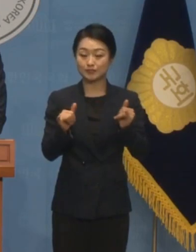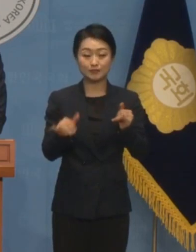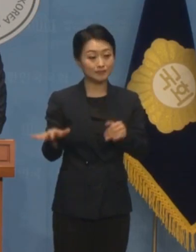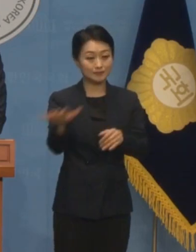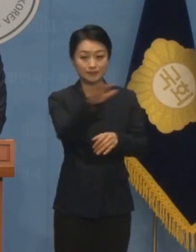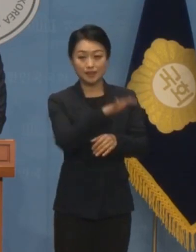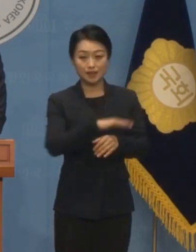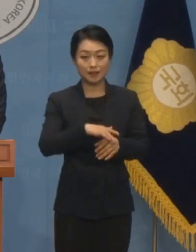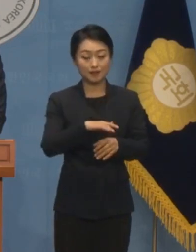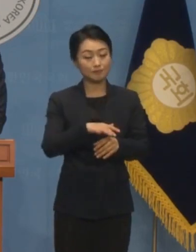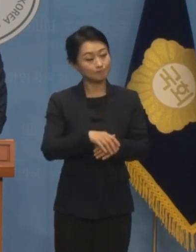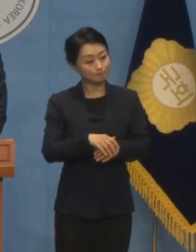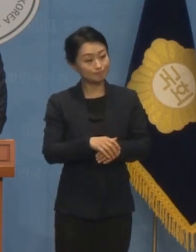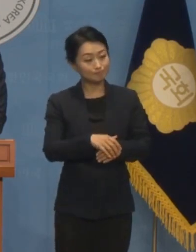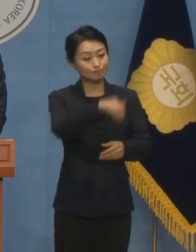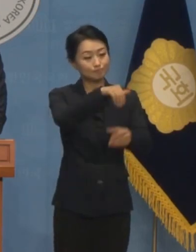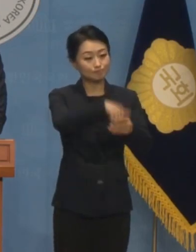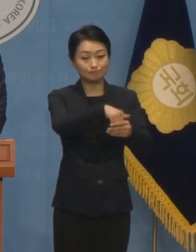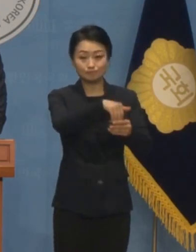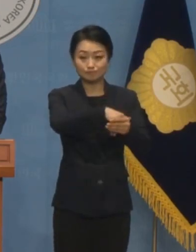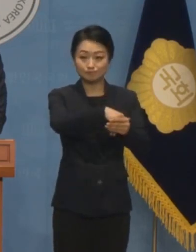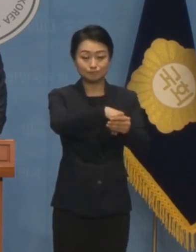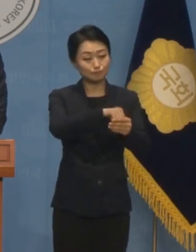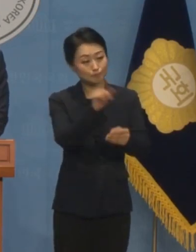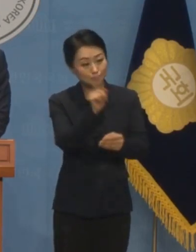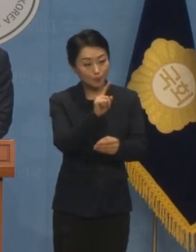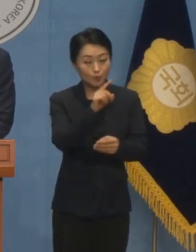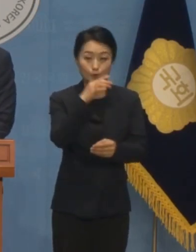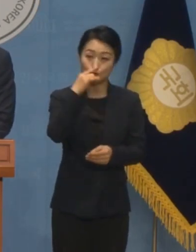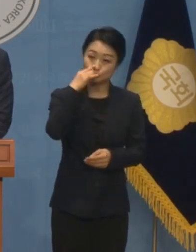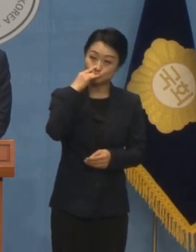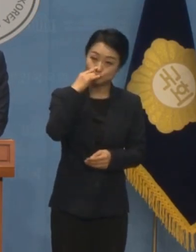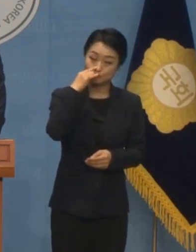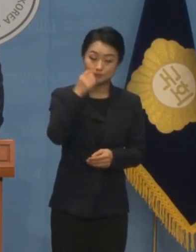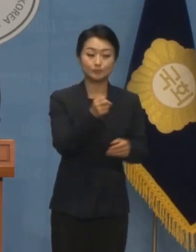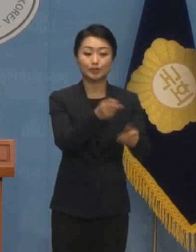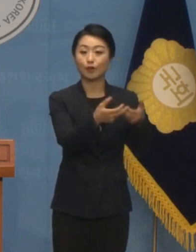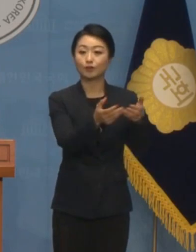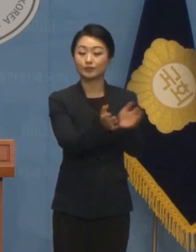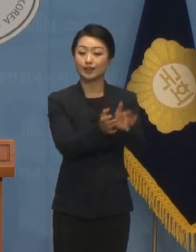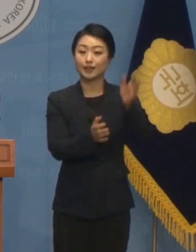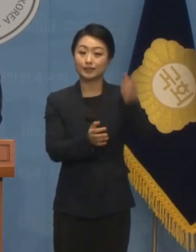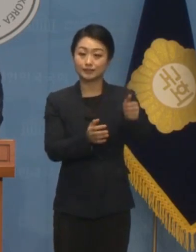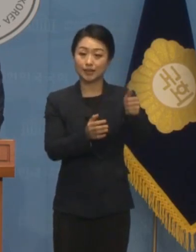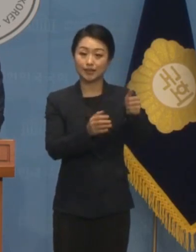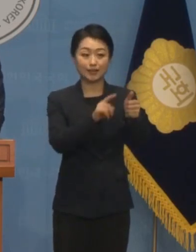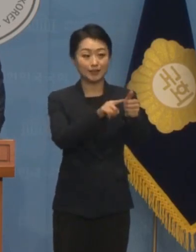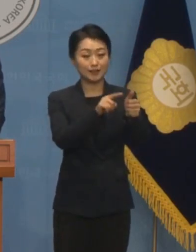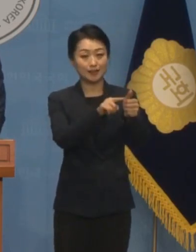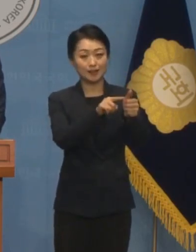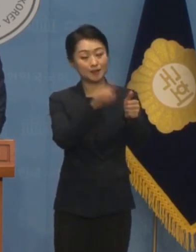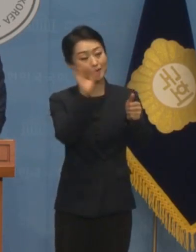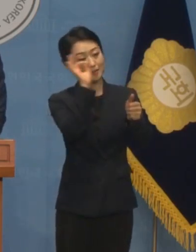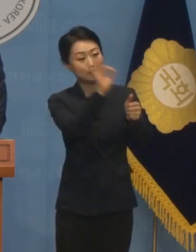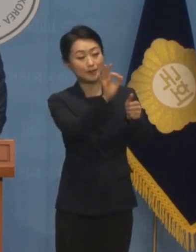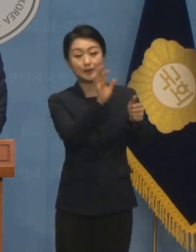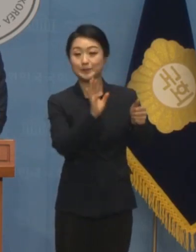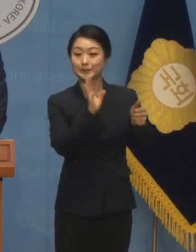어떻게 치러졌든 관심을 가지고 여당의 전당대회를 바라보고 있었을